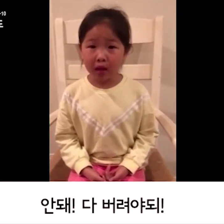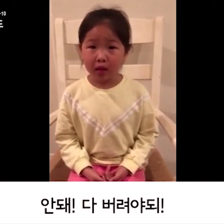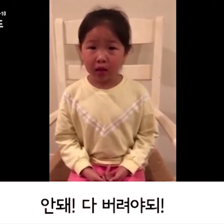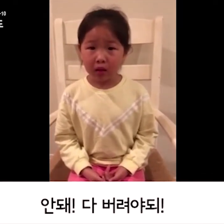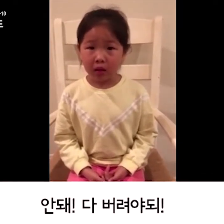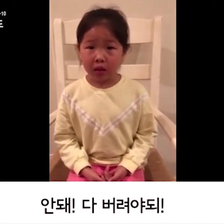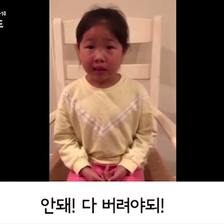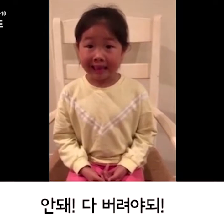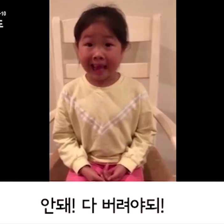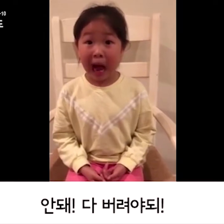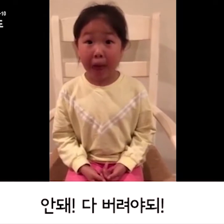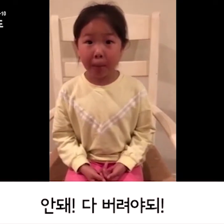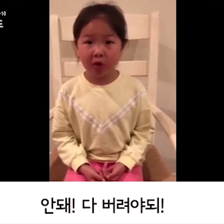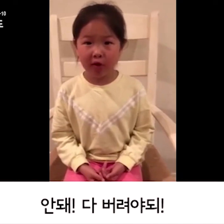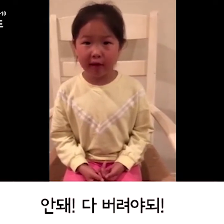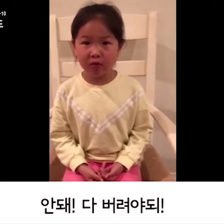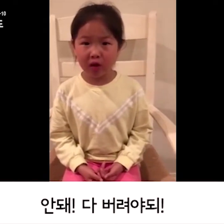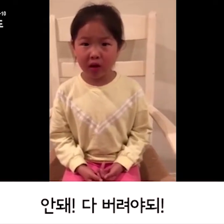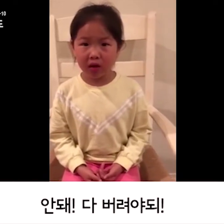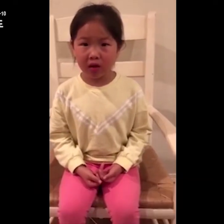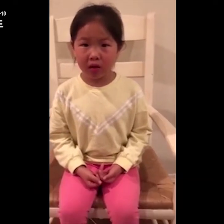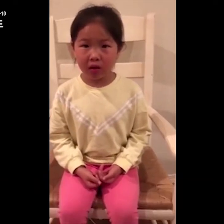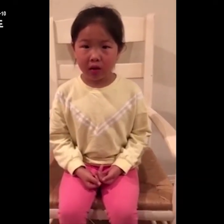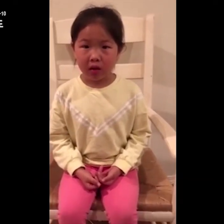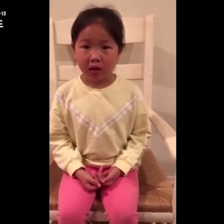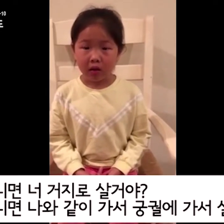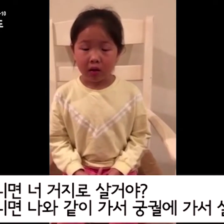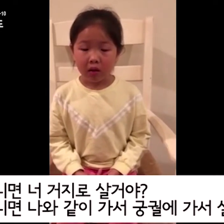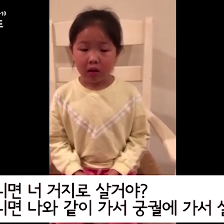돼. 다 버려야 돼.